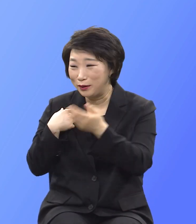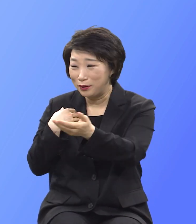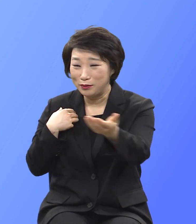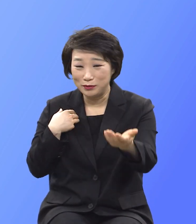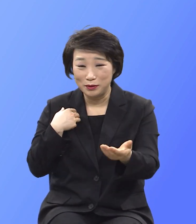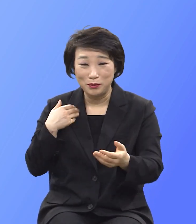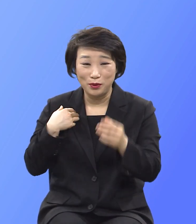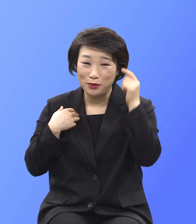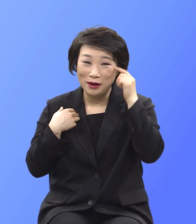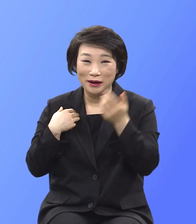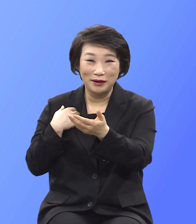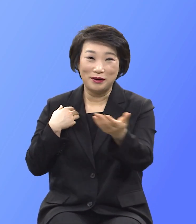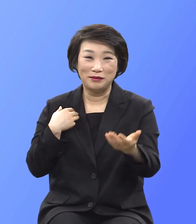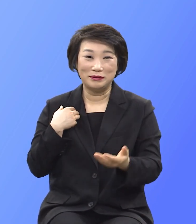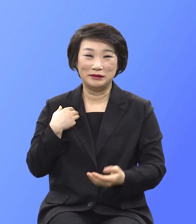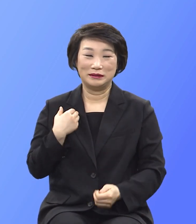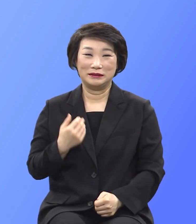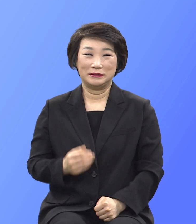왜 모를까?